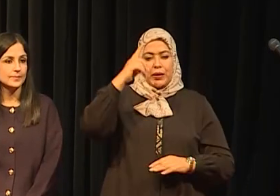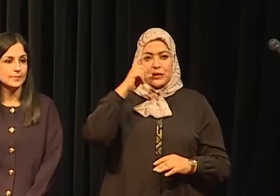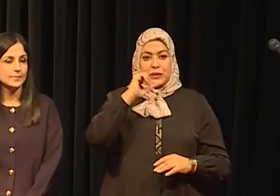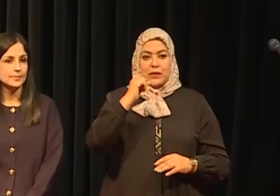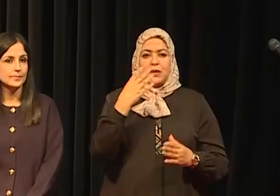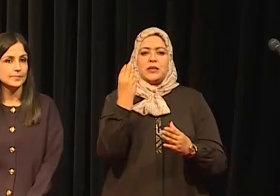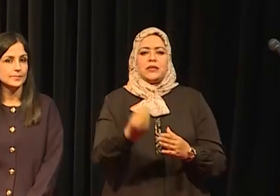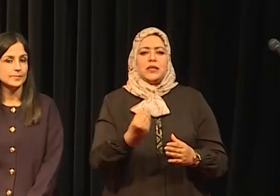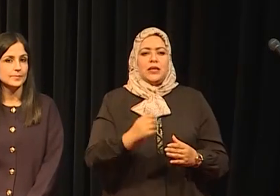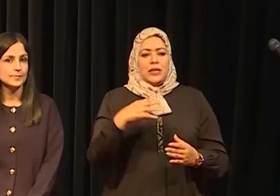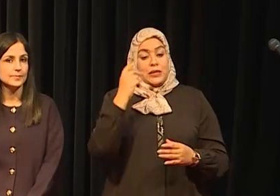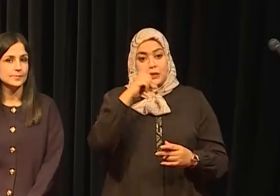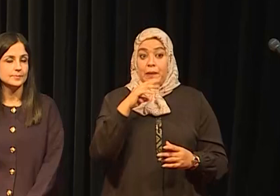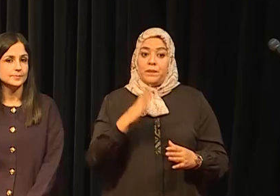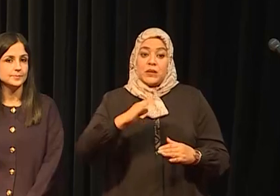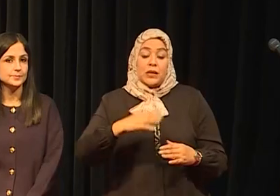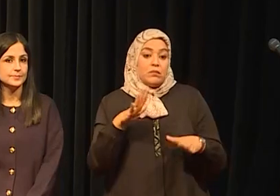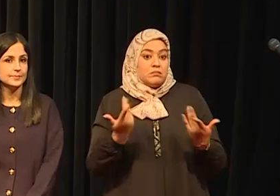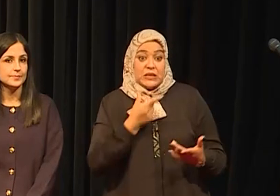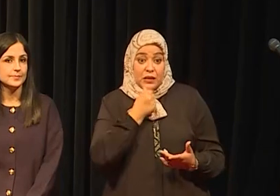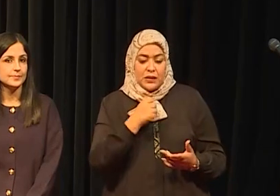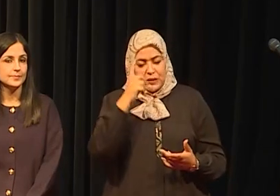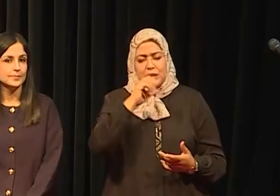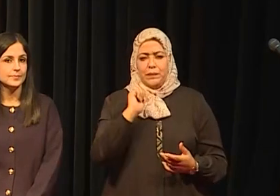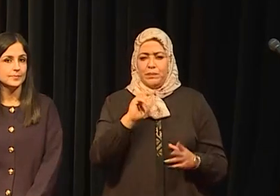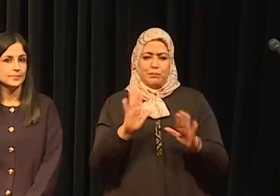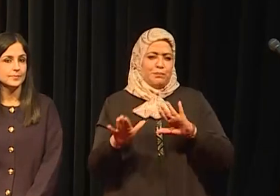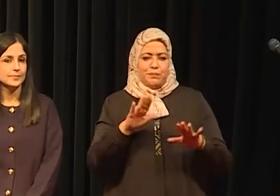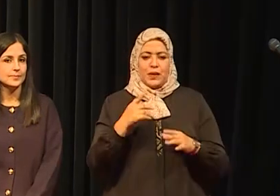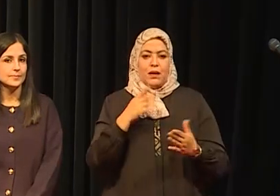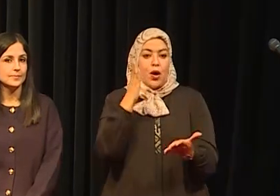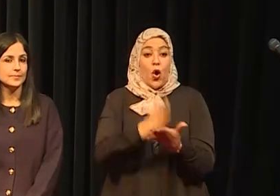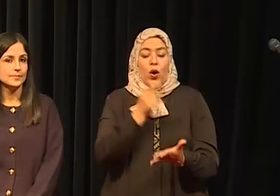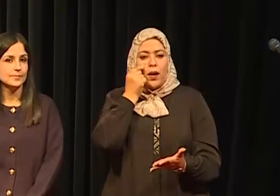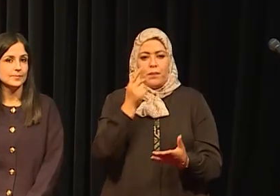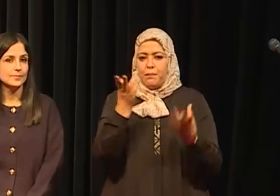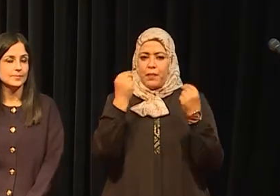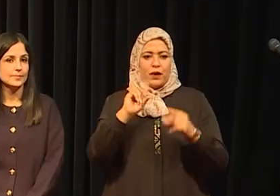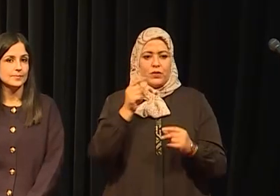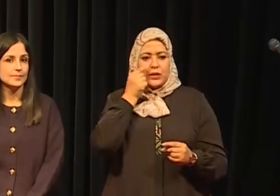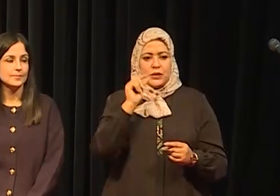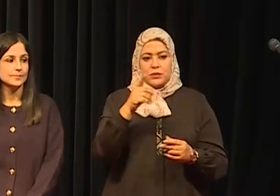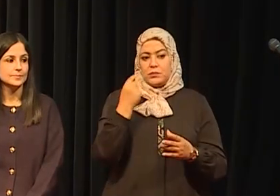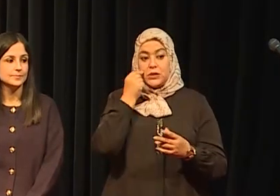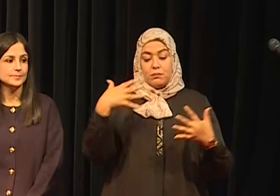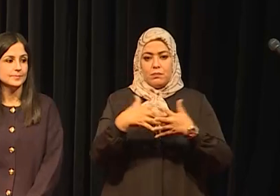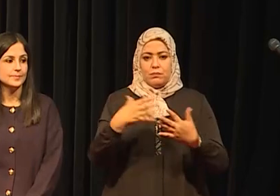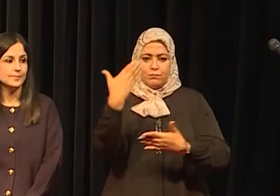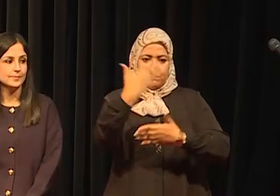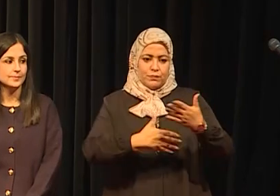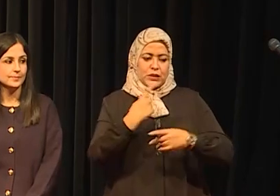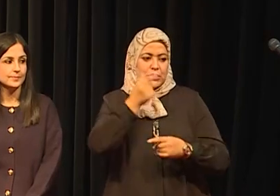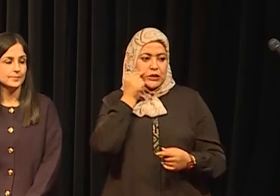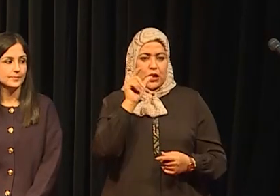فما بالكم بالأطفال الذين لا يعرفون الحقوق التي يتمتعون بها بشأن معطياتهم ذات